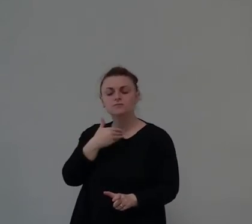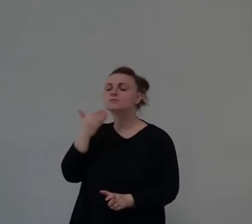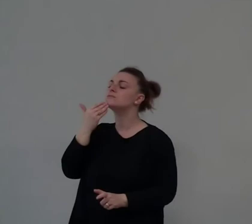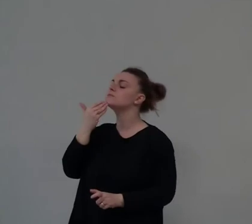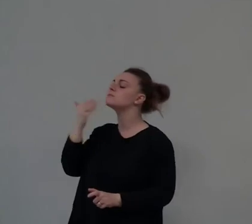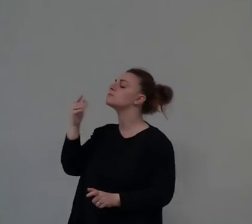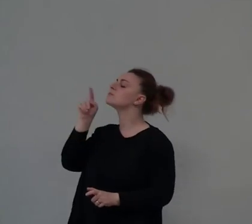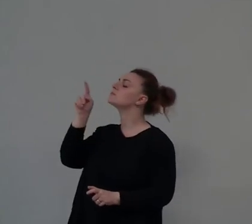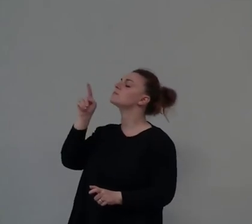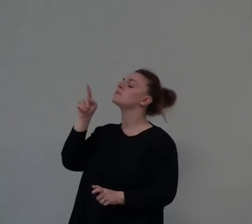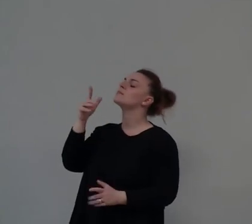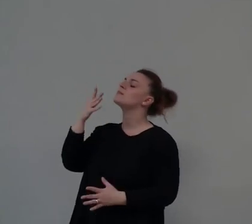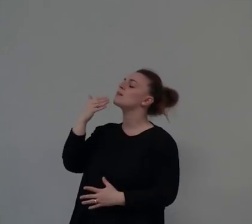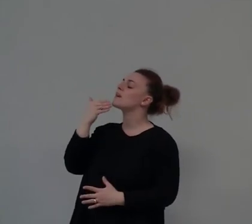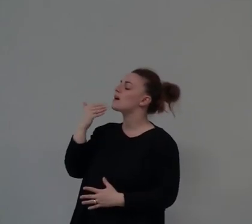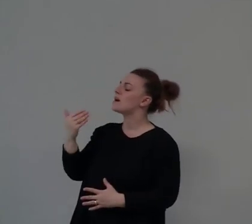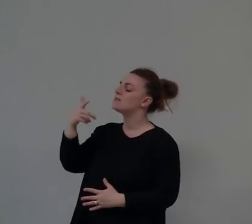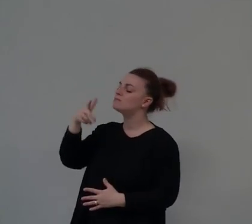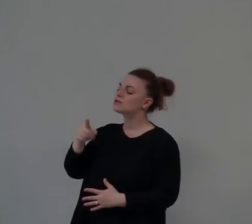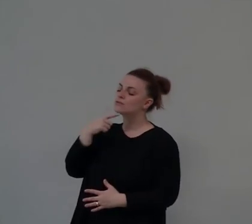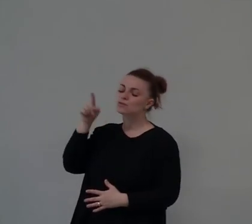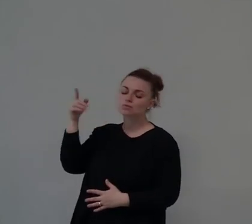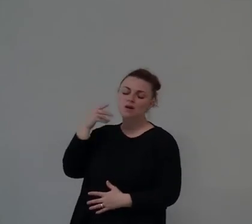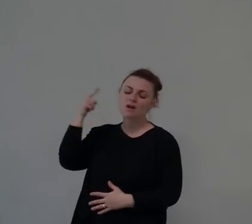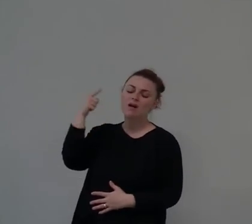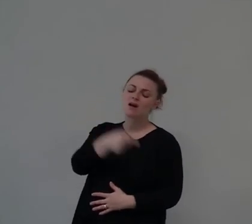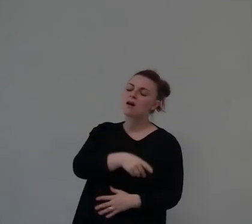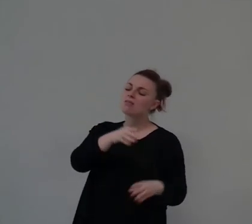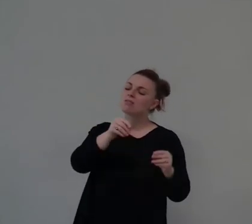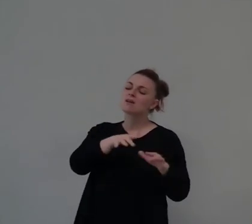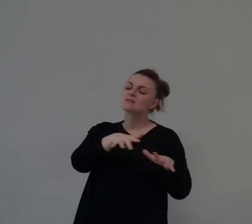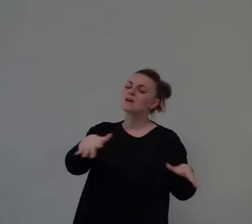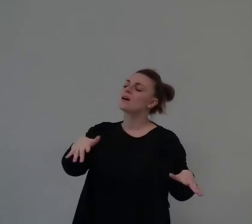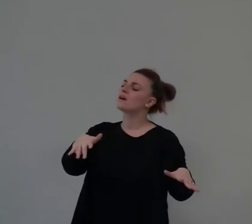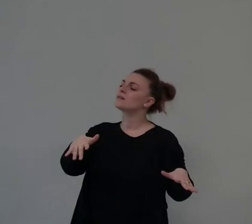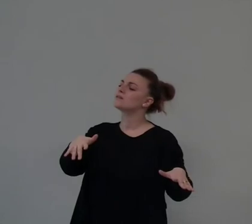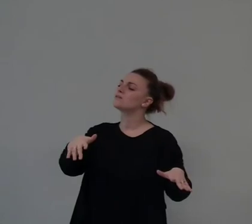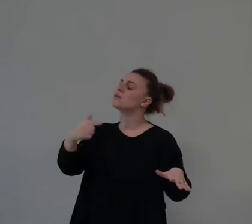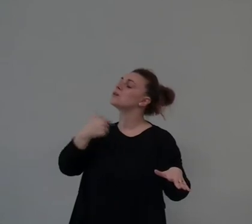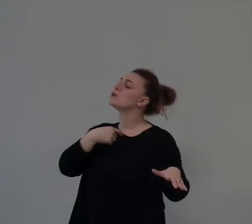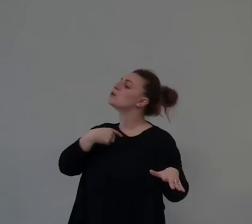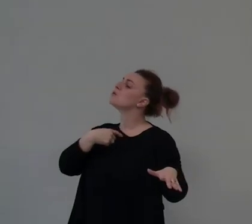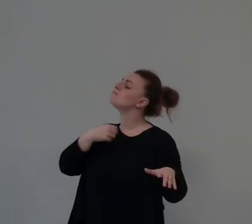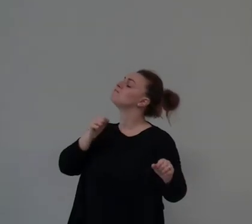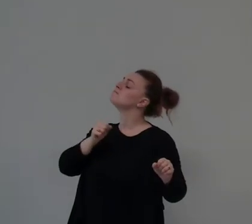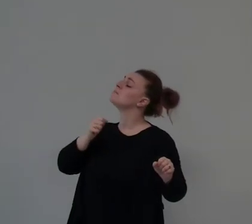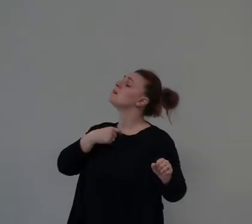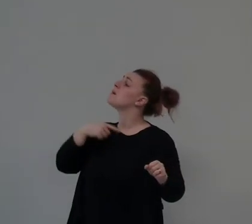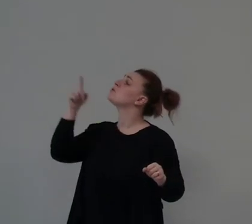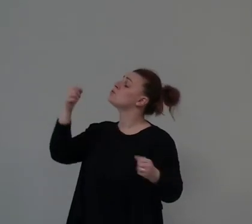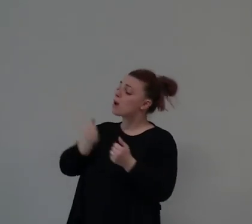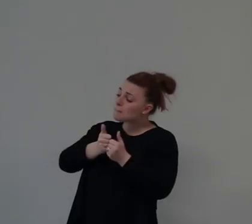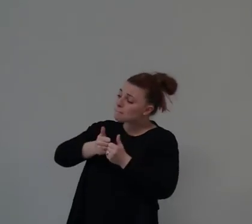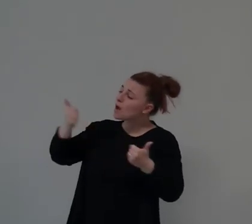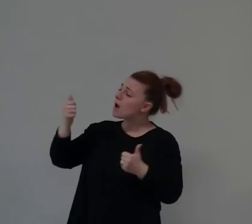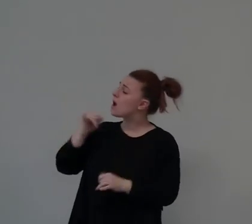quando sono nei deserti e mi sento solo, perché so che tu non mi stai abbandonando, ma tu mi stai fortificando tramite quello